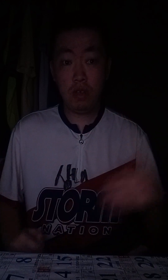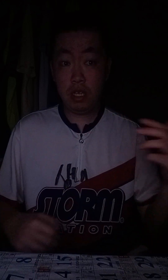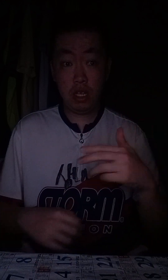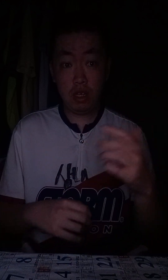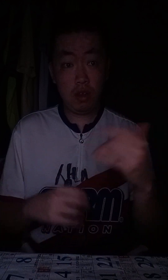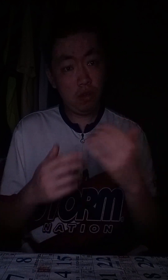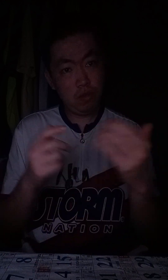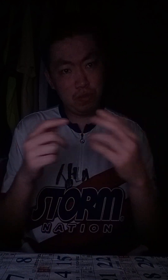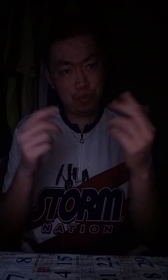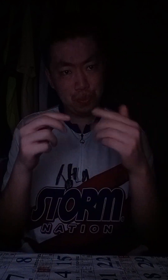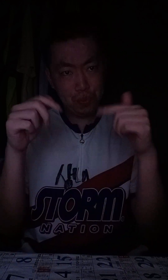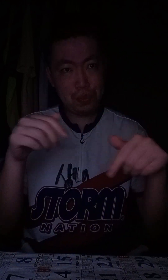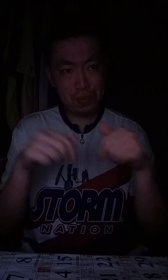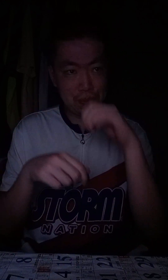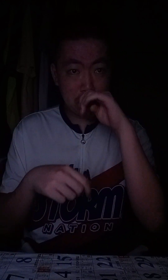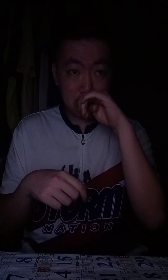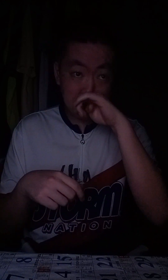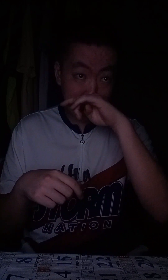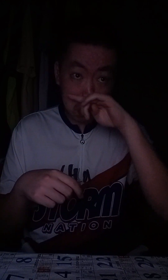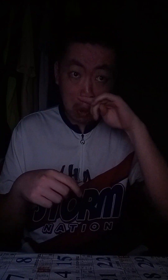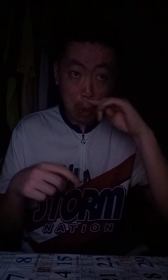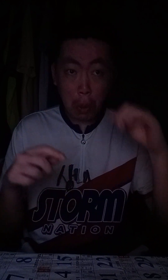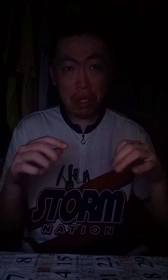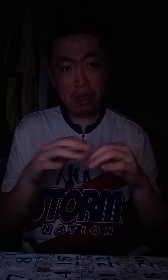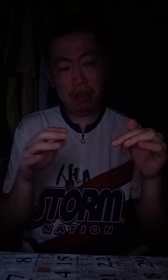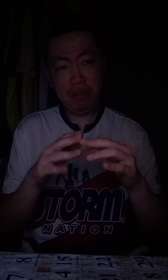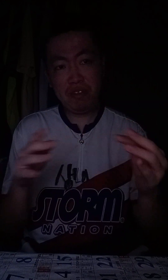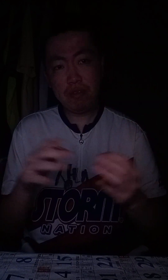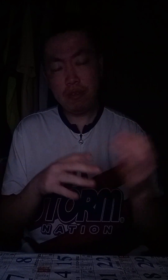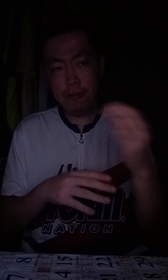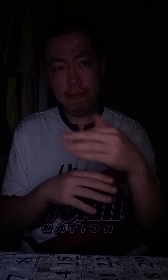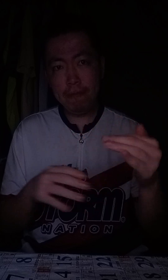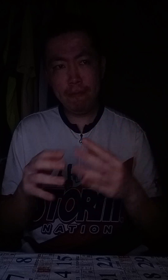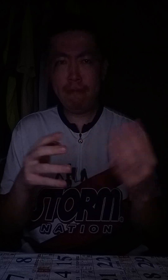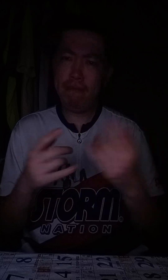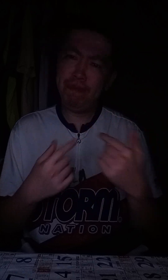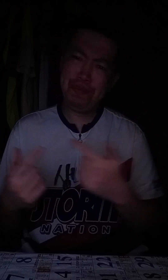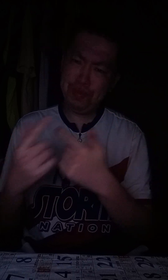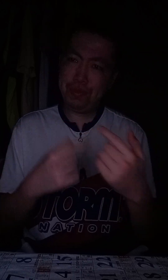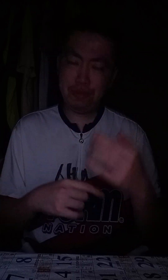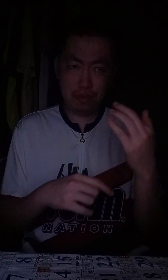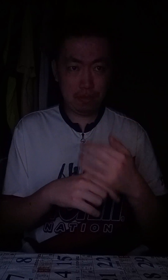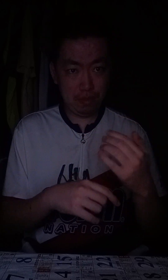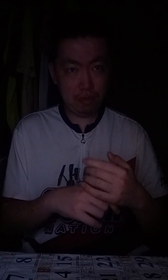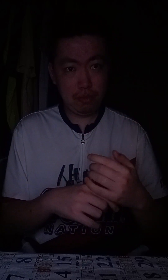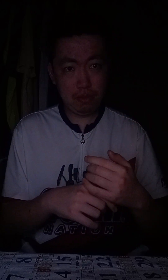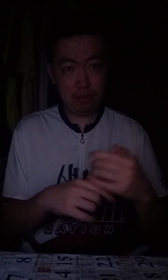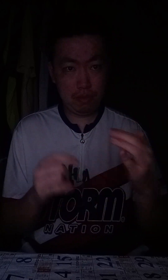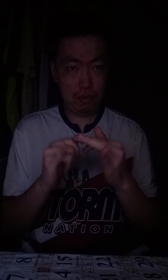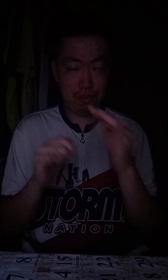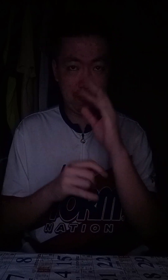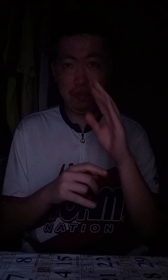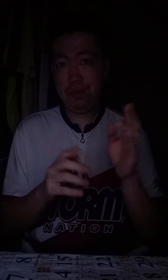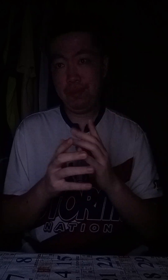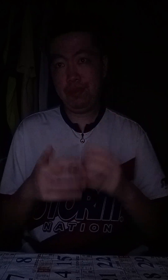감염이 줄더라고요. 돌이켜서 보니까 그게 내가 힘들다라는 사인이었던 것 같아요.